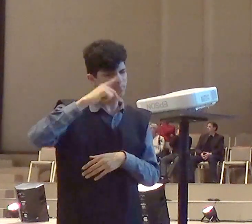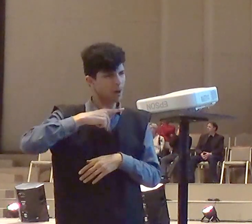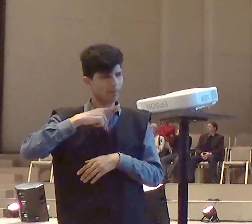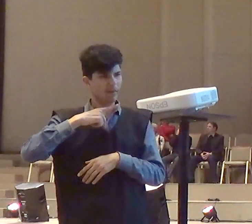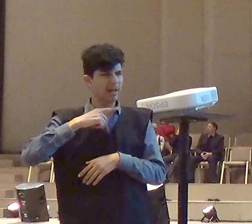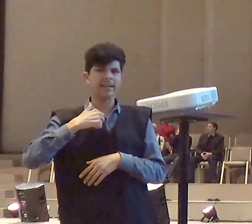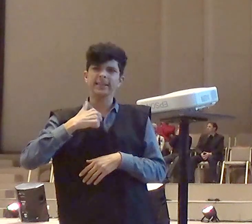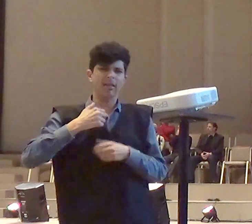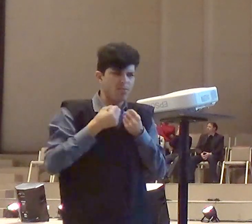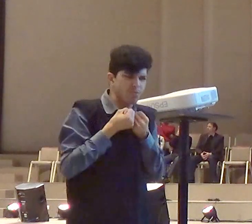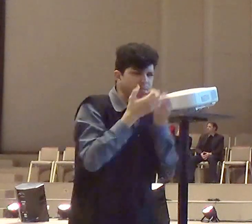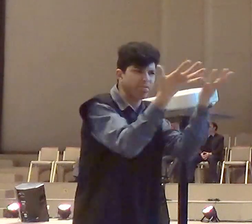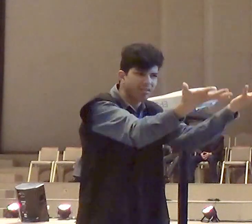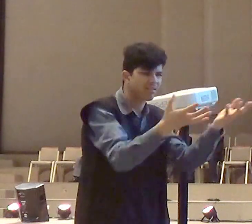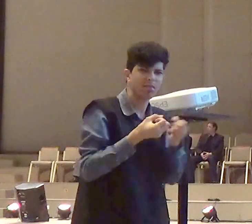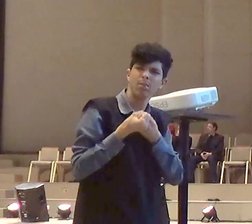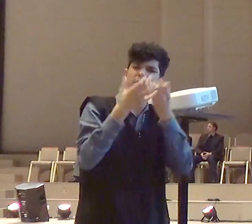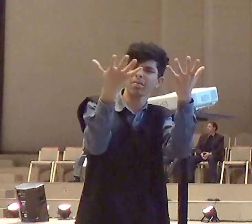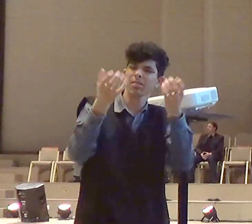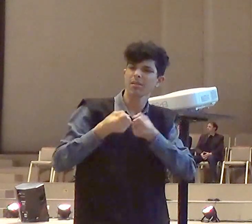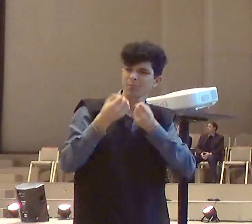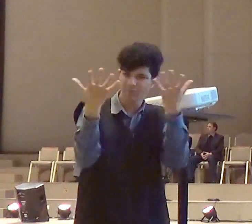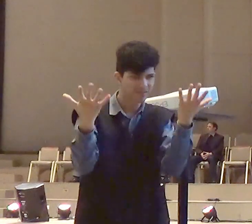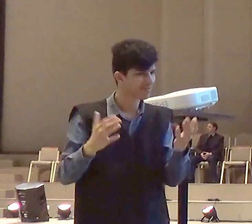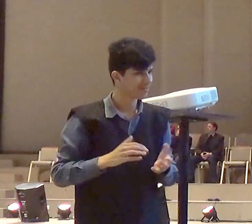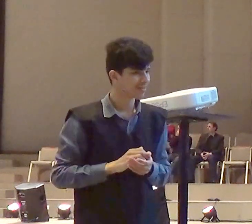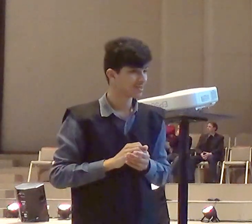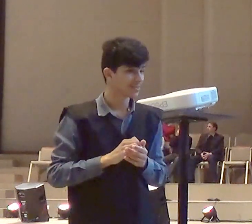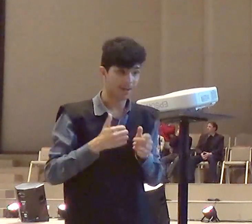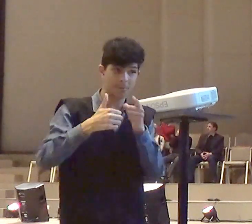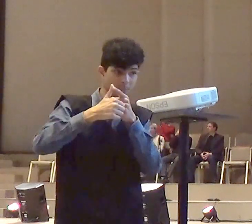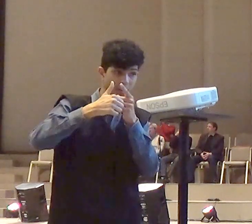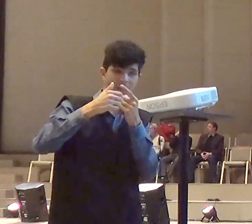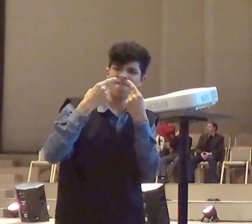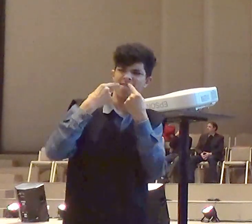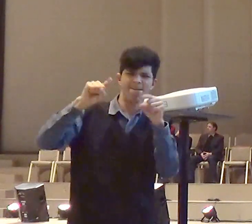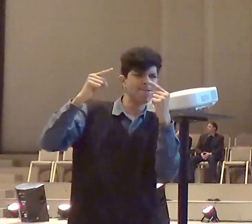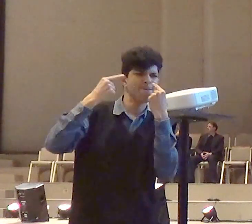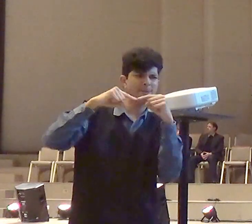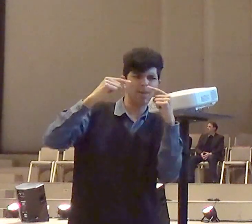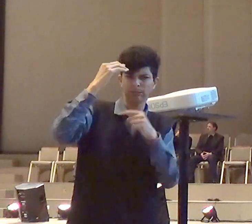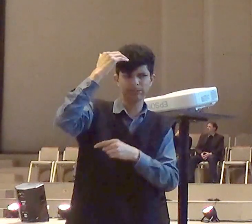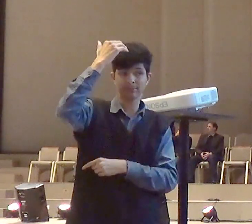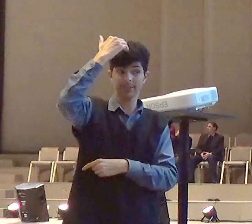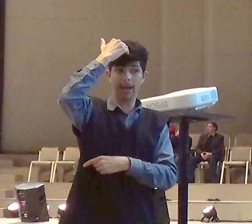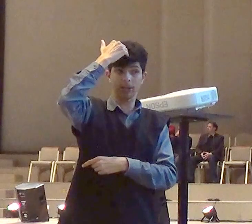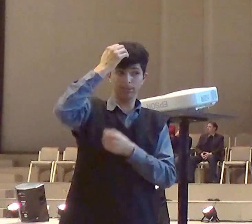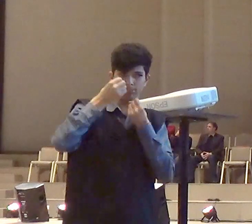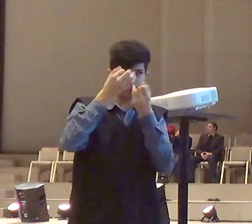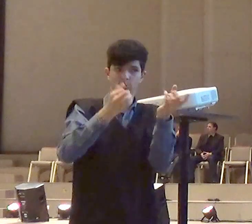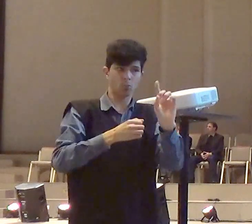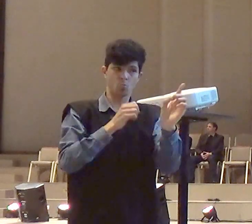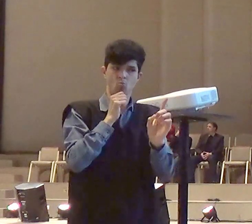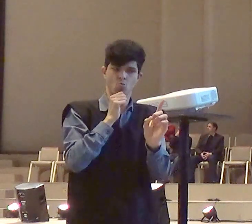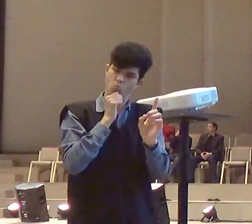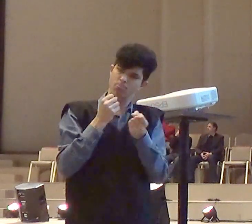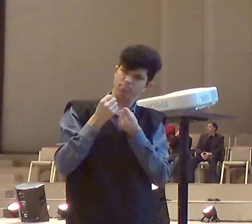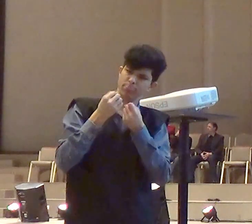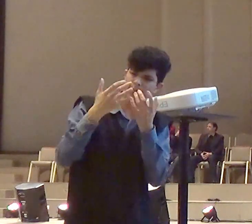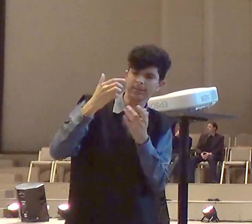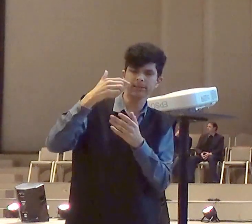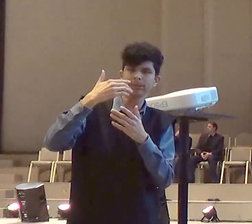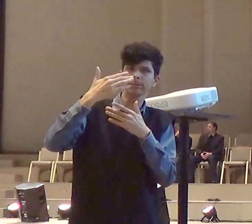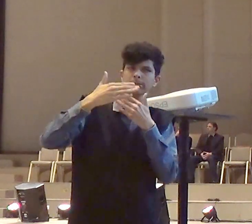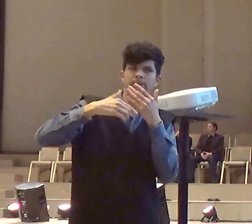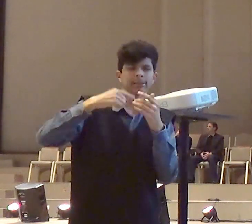interpretei todas as pessoas à luz das minhas dores E aí eu começo a ter uma intenção mesmo que